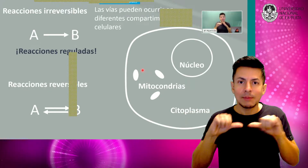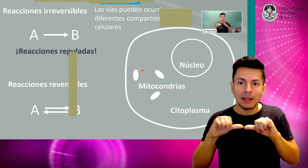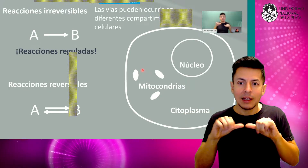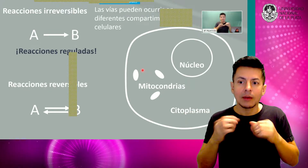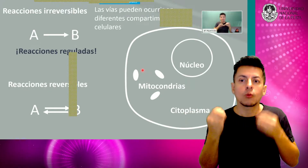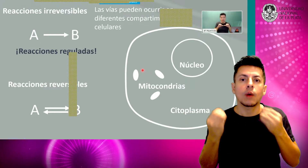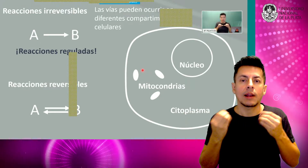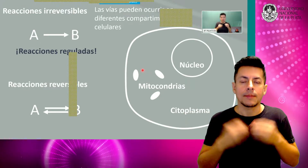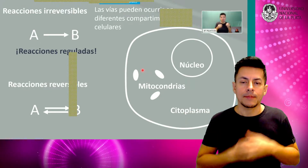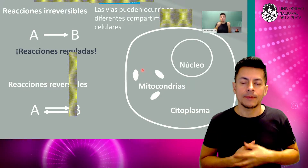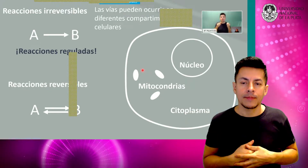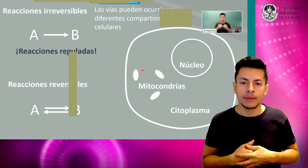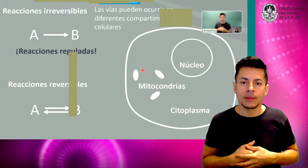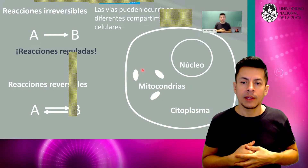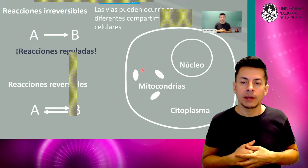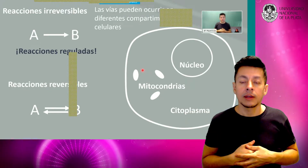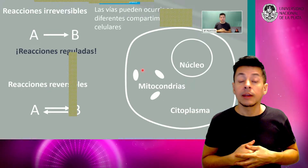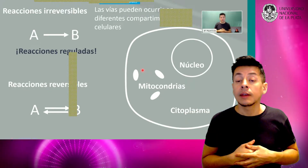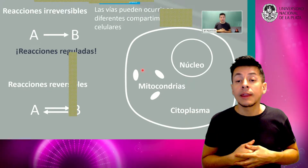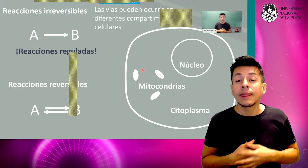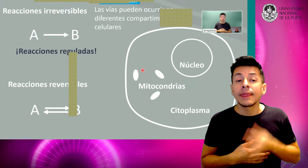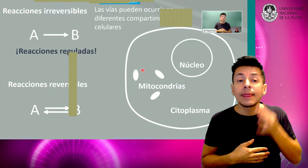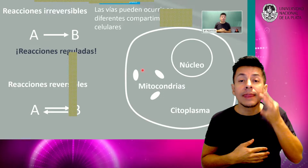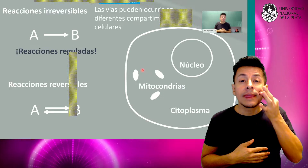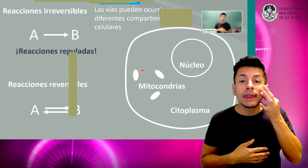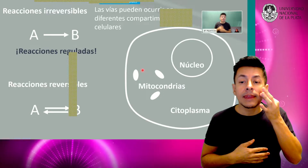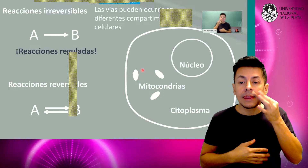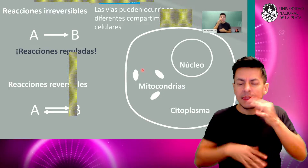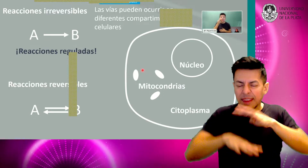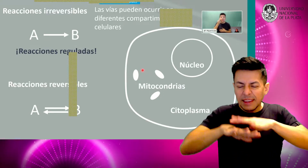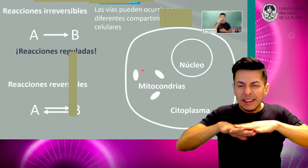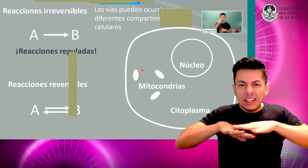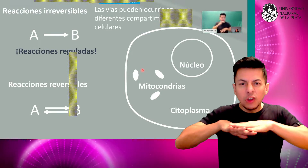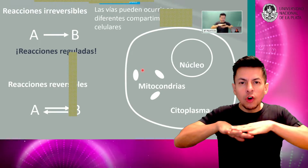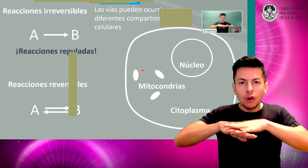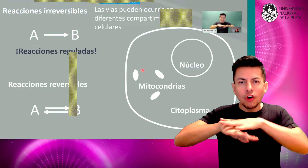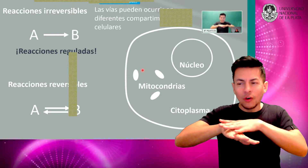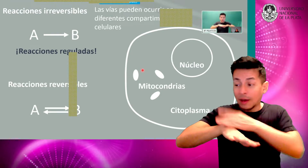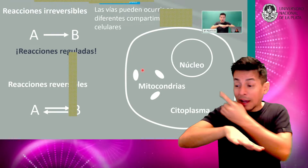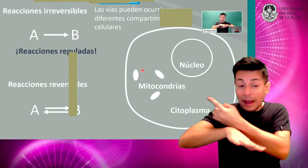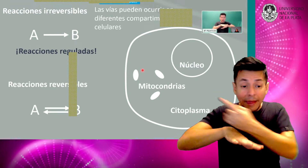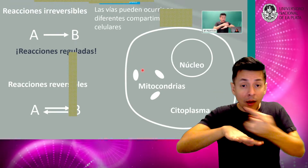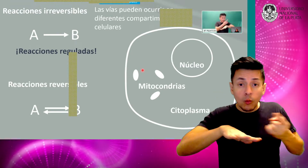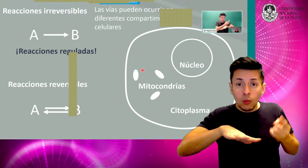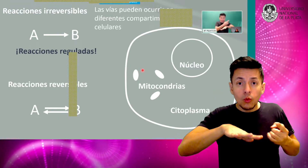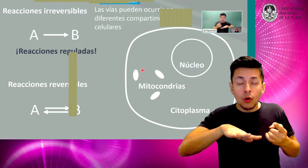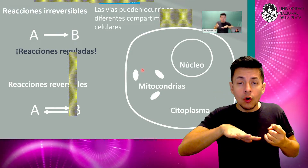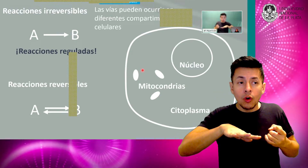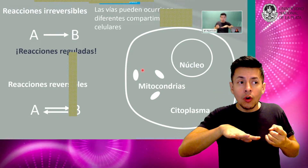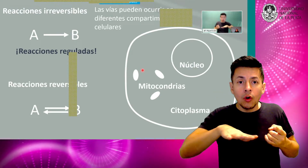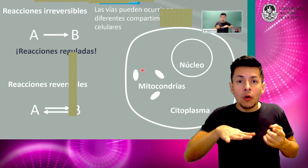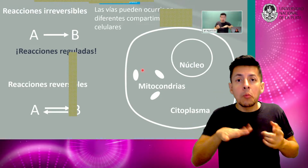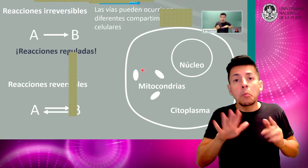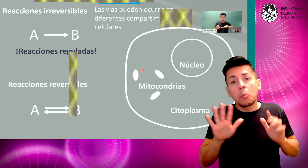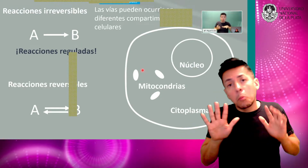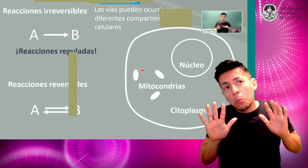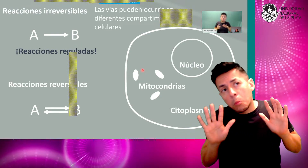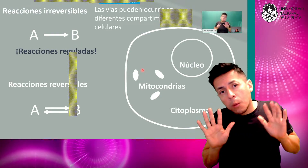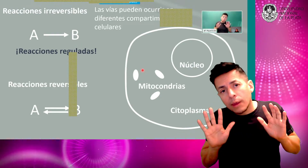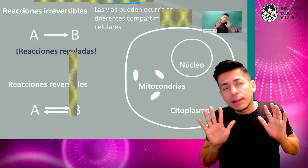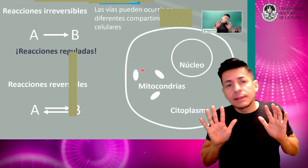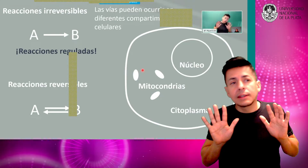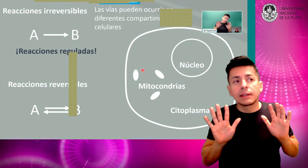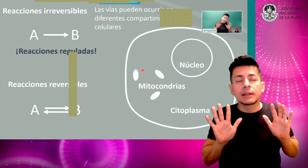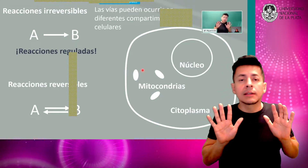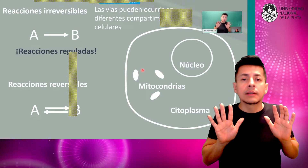ende, es que cada tejido, para cumplir su función específica, puede o no puede